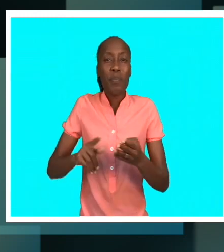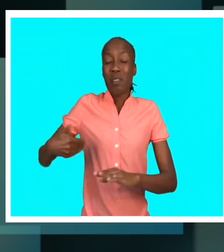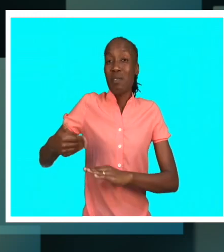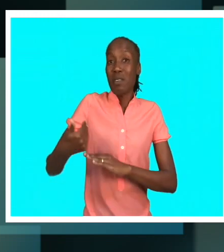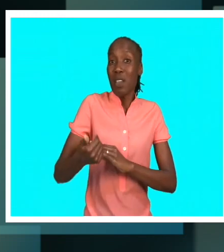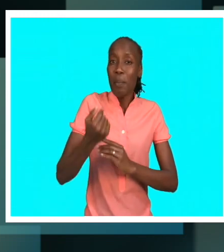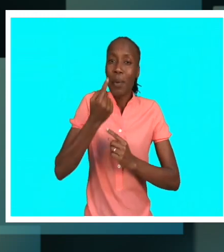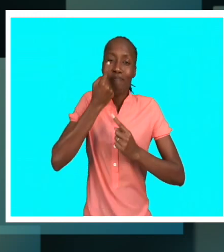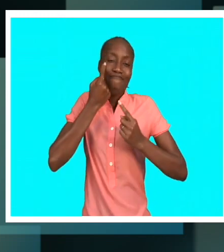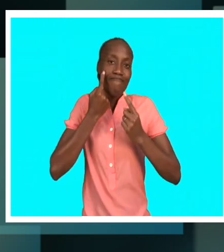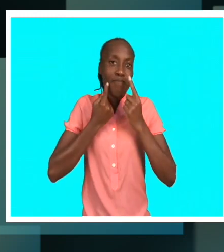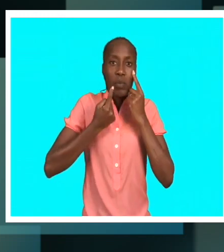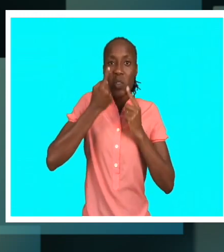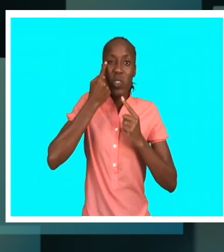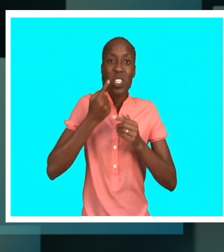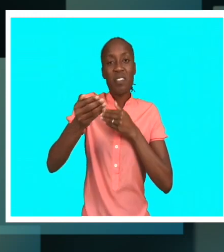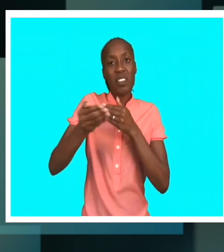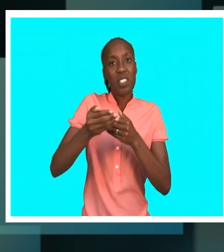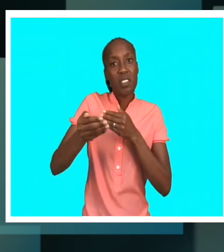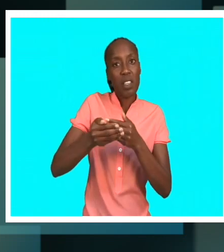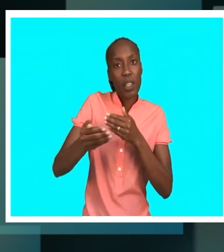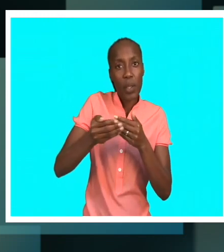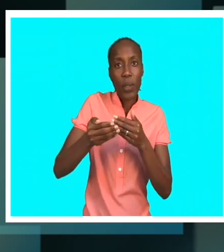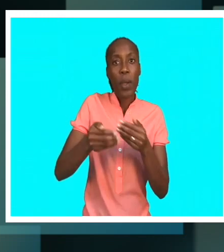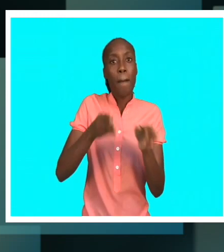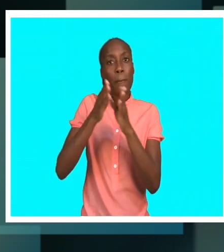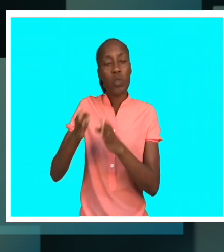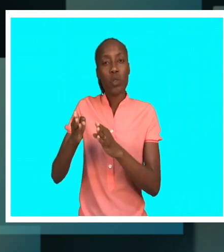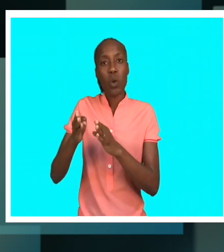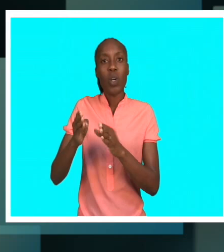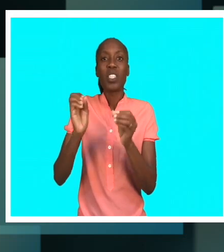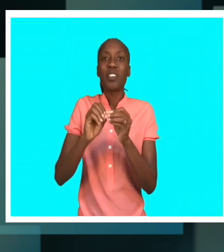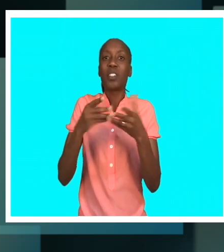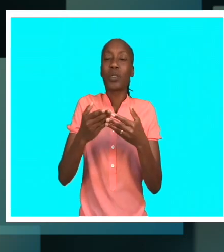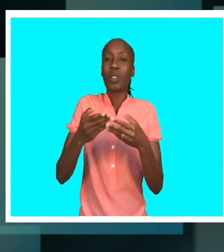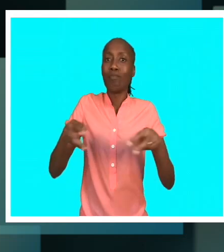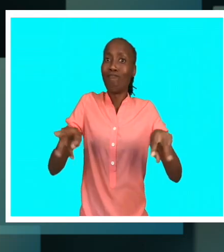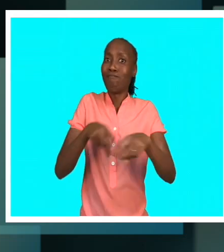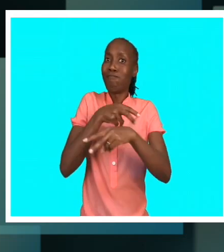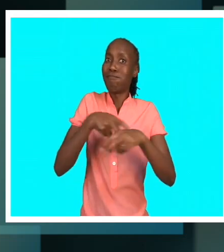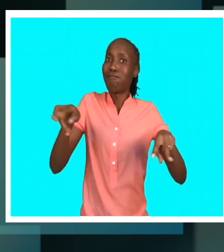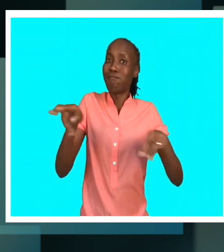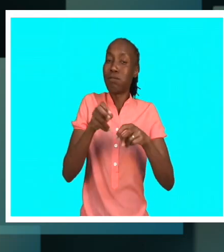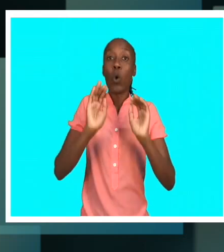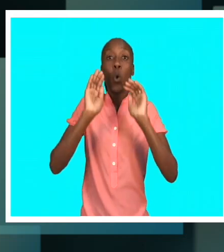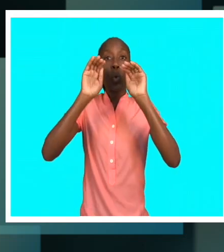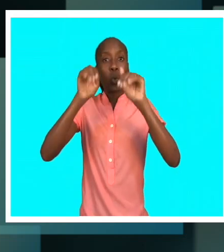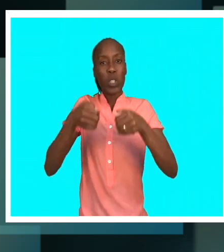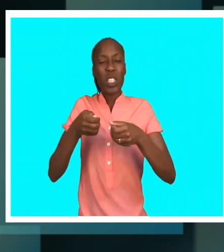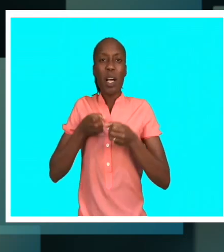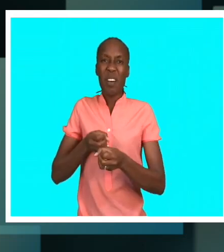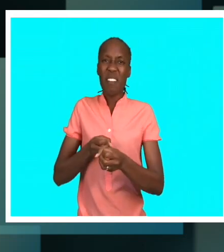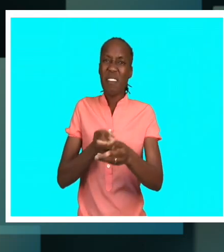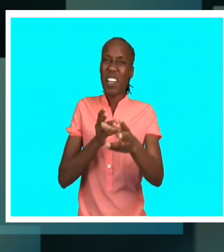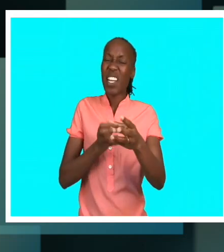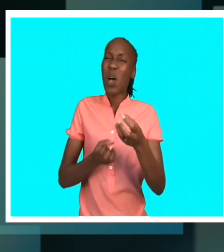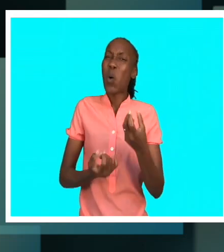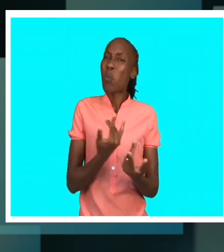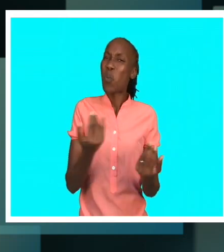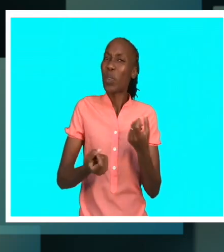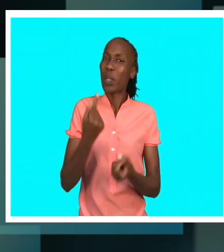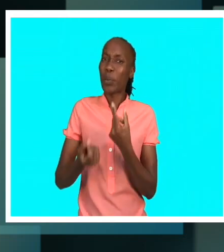que ela sente. Fica a todo momento a chorar. Vizinhos, pessoas que passam de lá em casa, nos